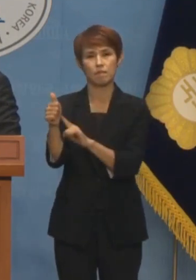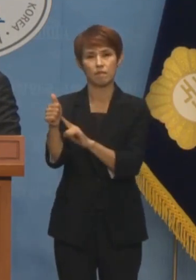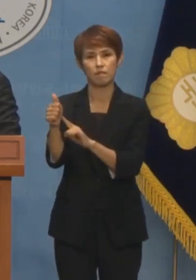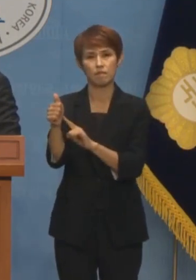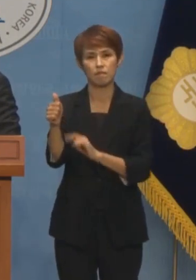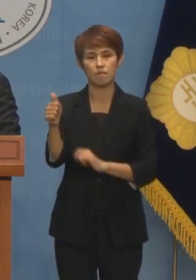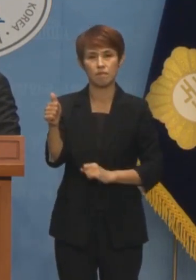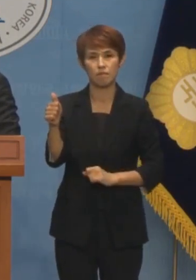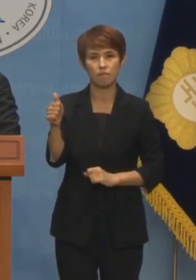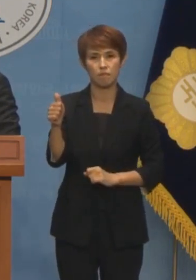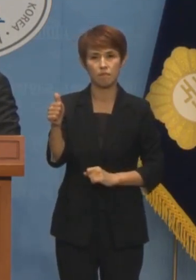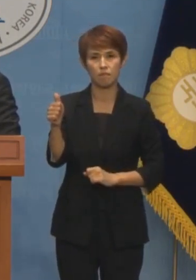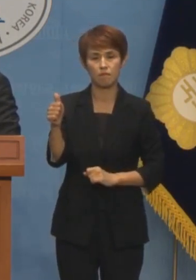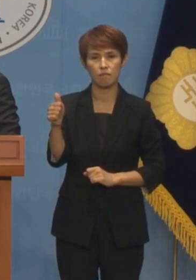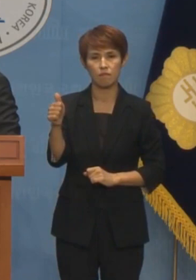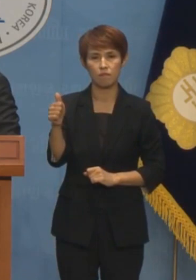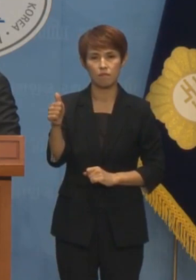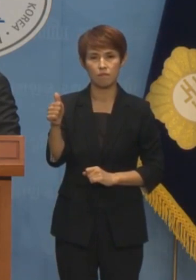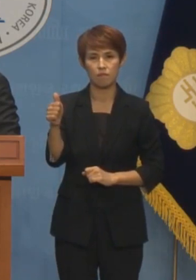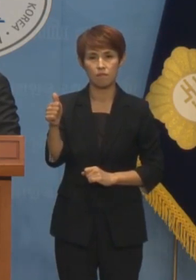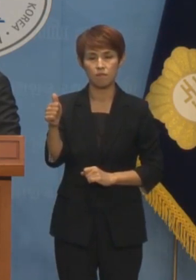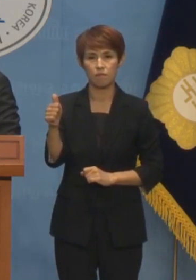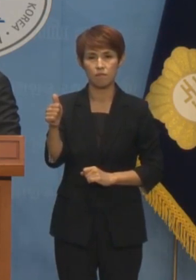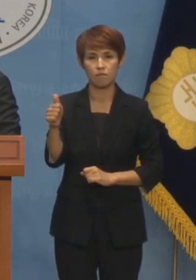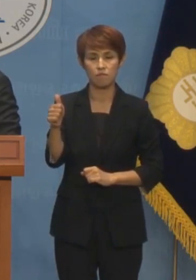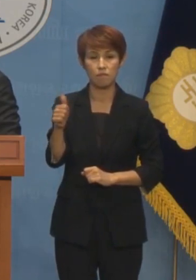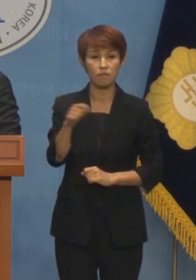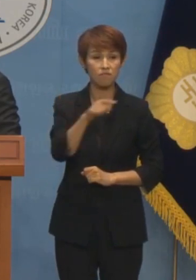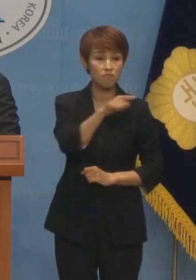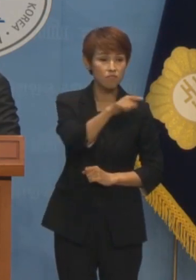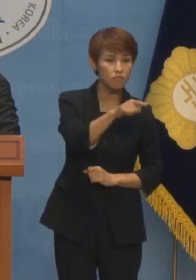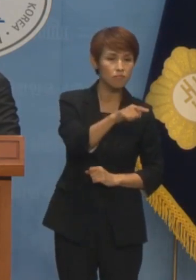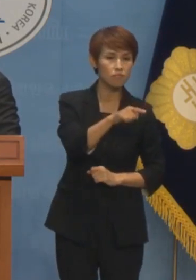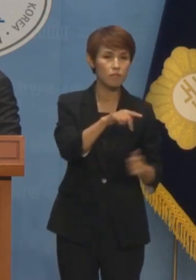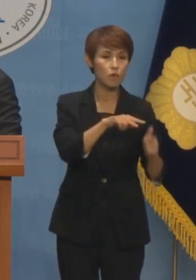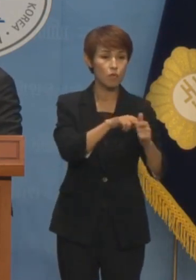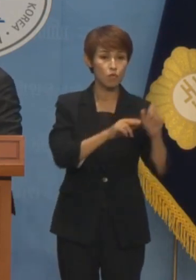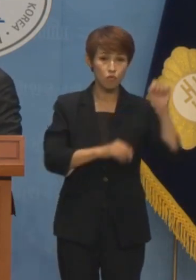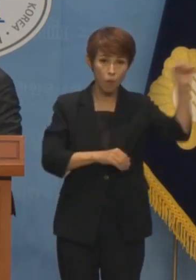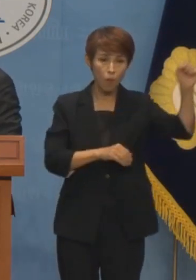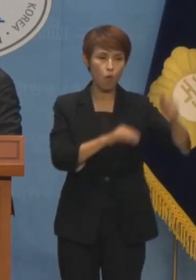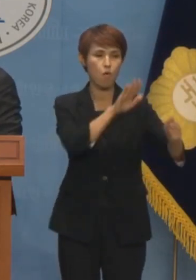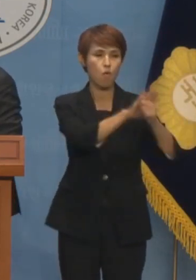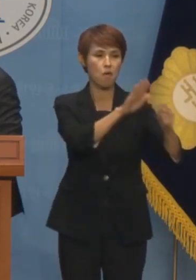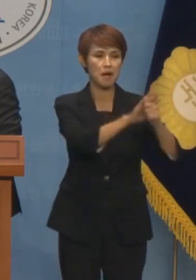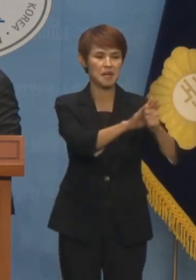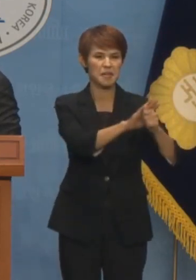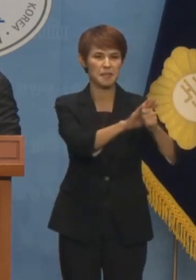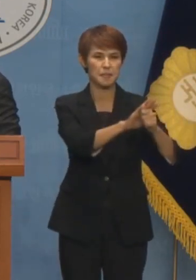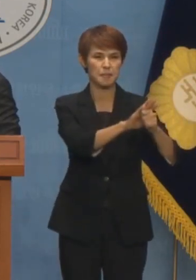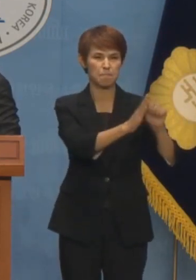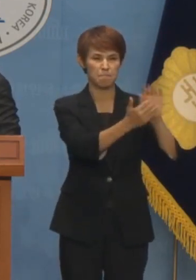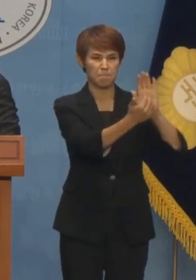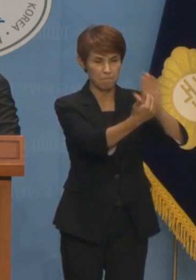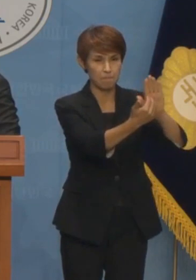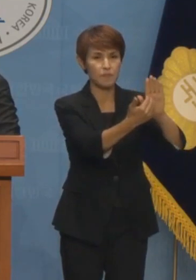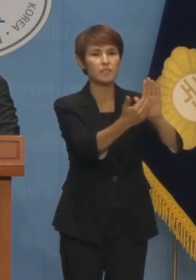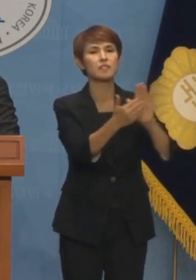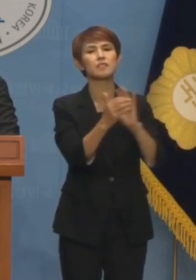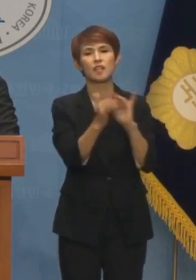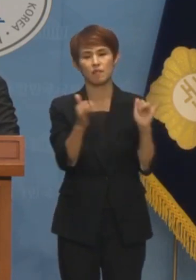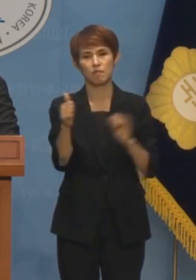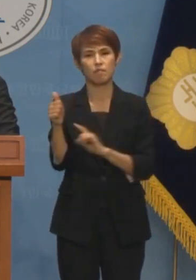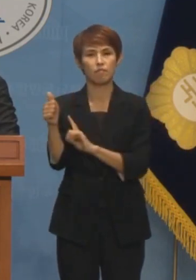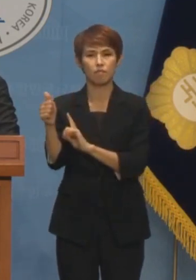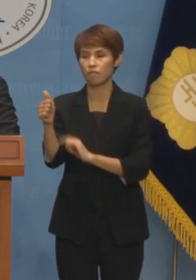두려움을 조장하고 지지를 못하도록 분위기를 조성하는 분입니다. 여기에 이제 뭐 자극적인